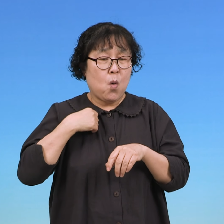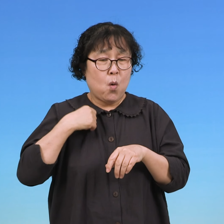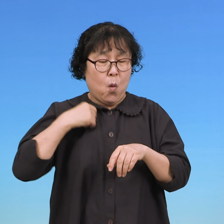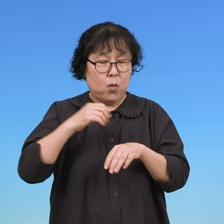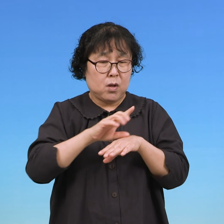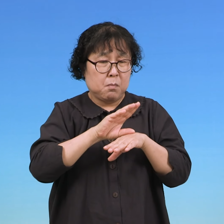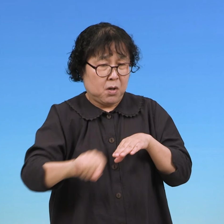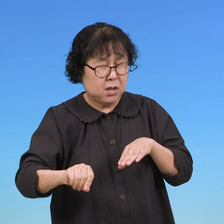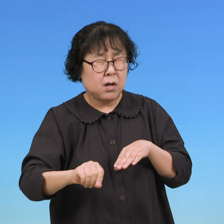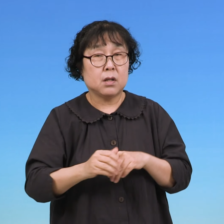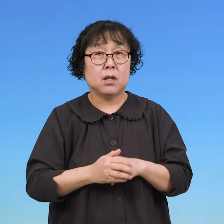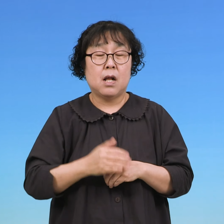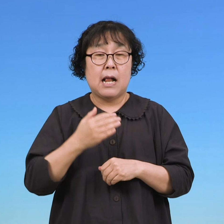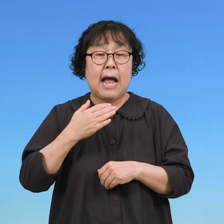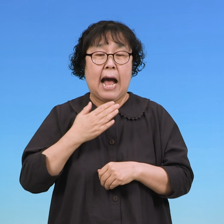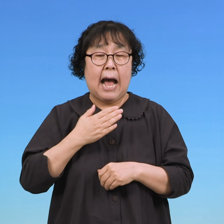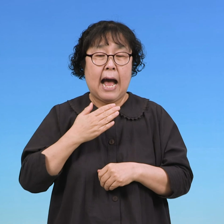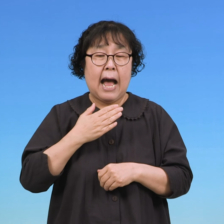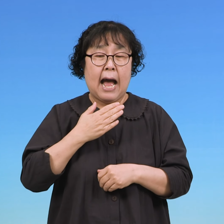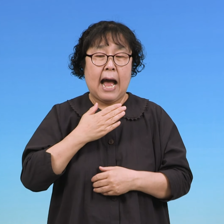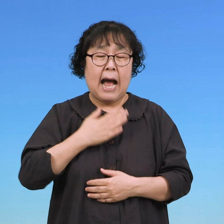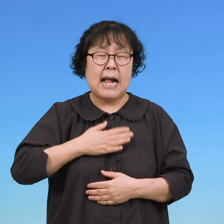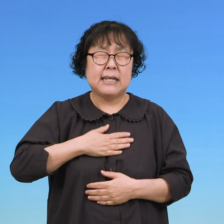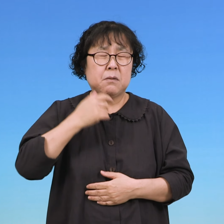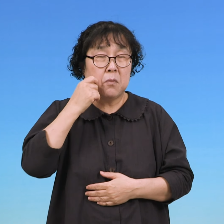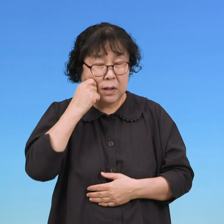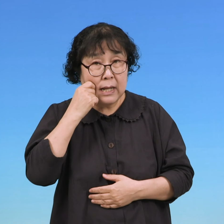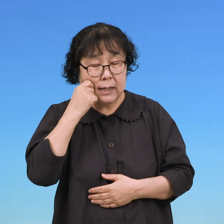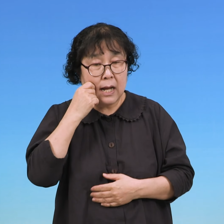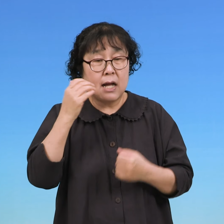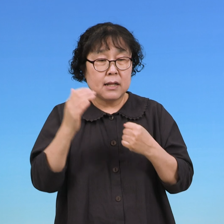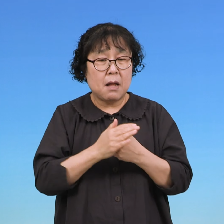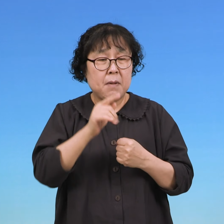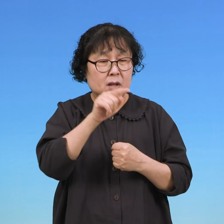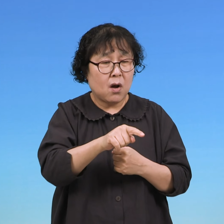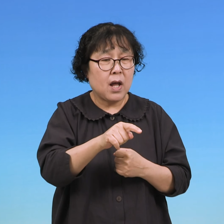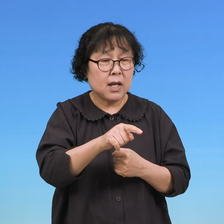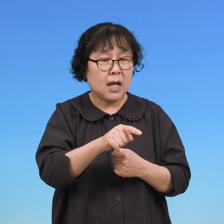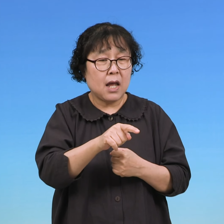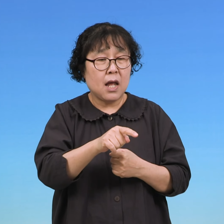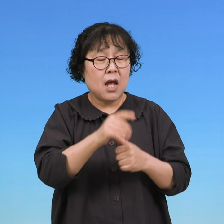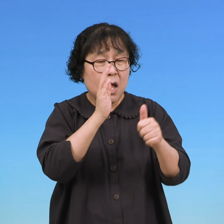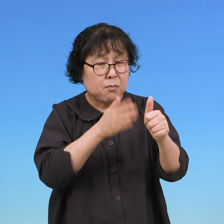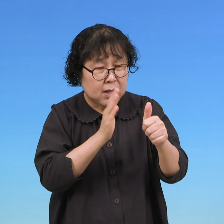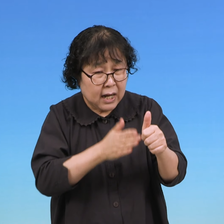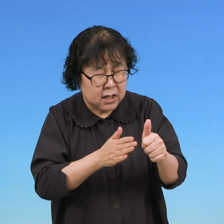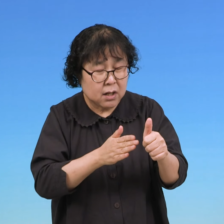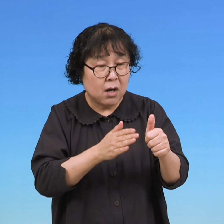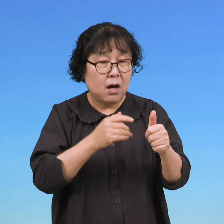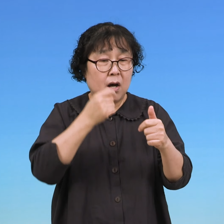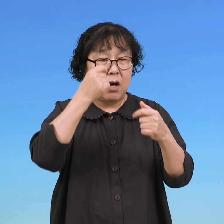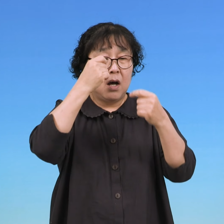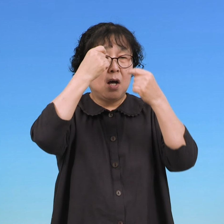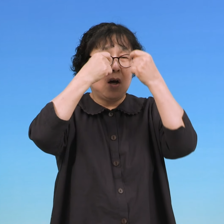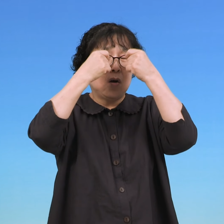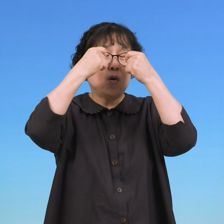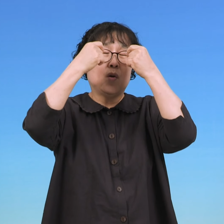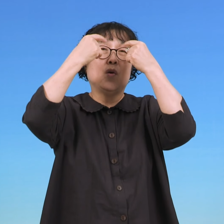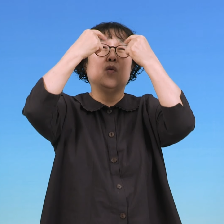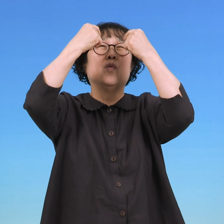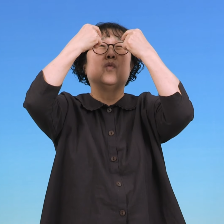것을 알지 못하는 도다. 그래서 주님이 이 교회에 눈물로 권고하는 게 뭡니까? 안약을 사서 좀 발라라.